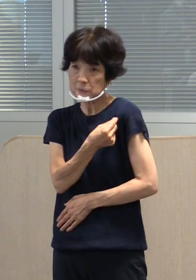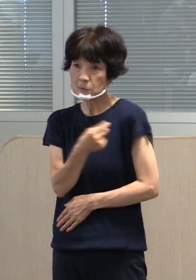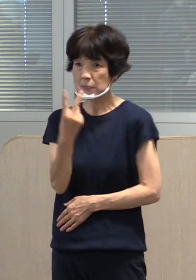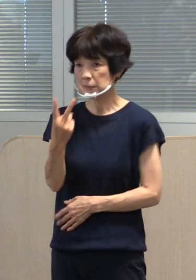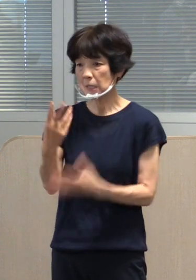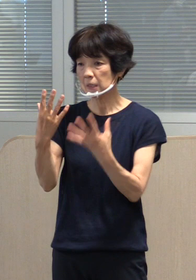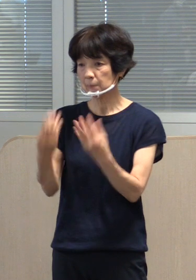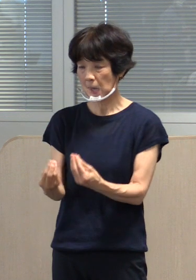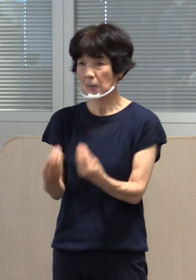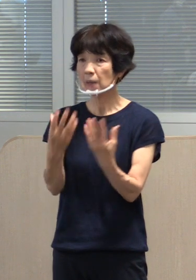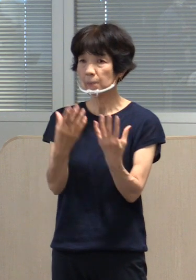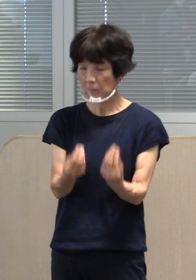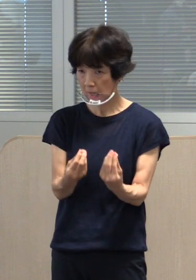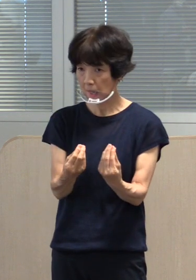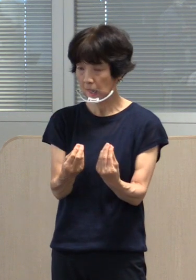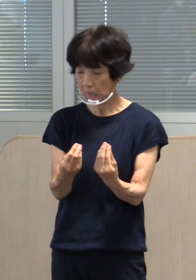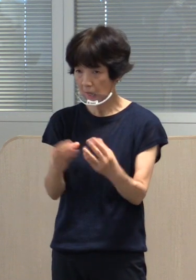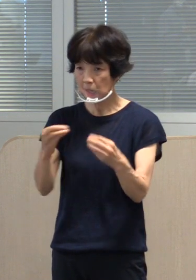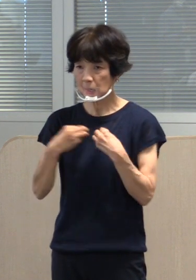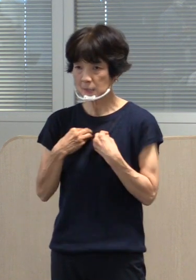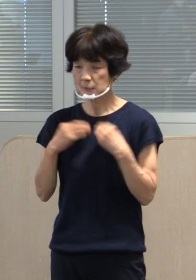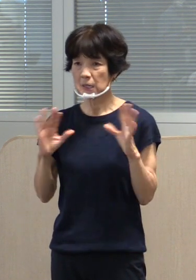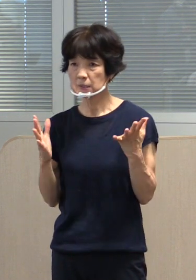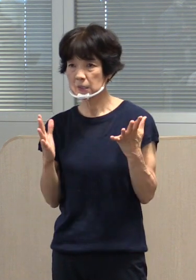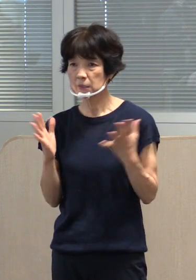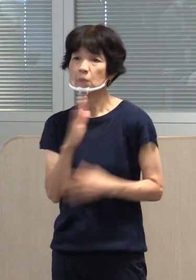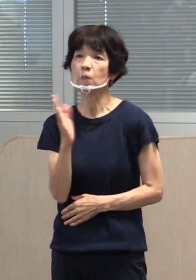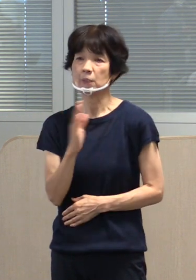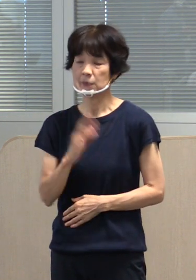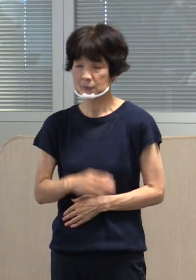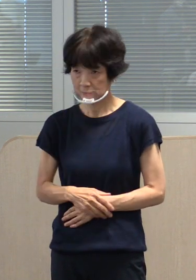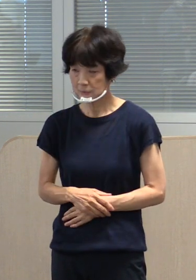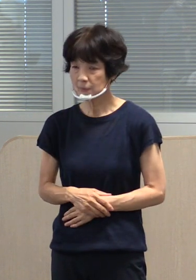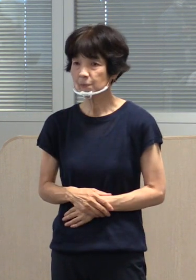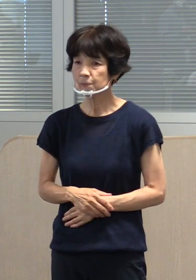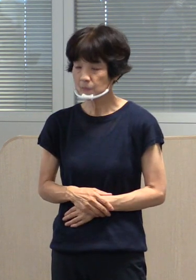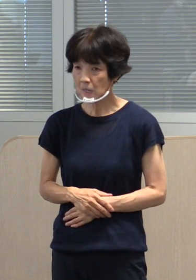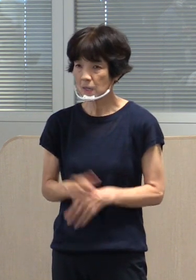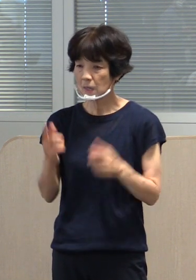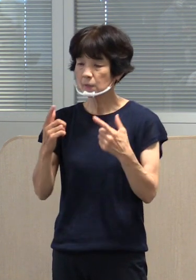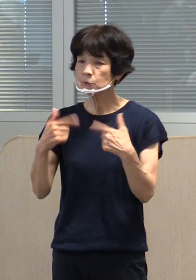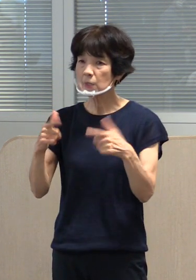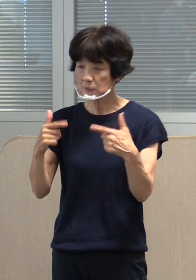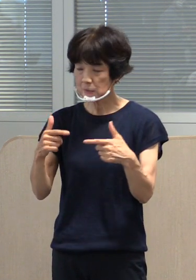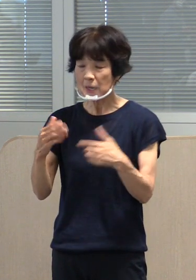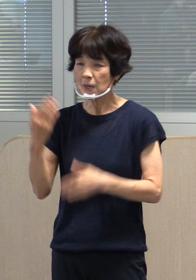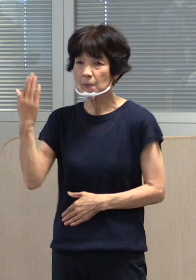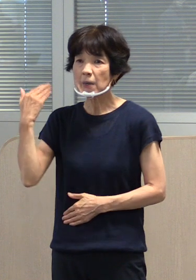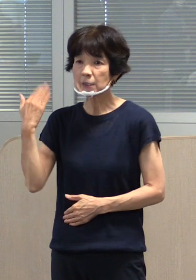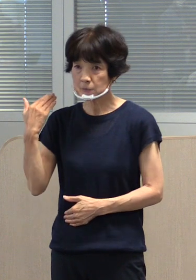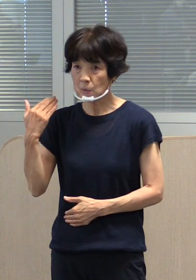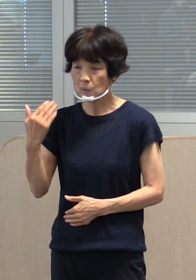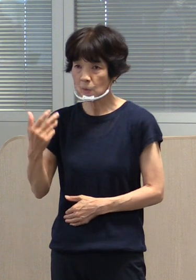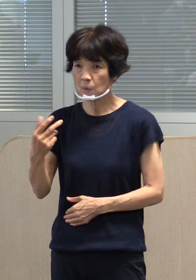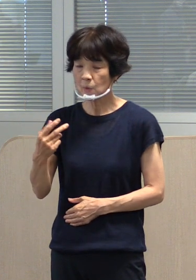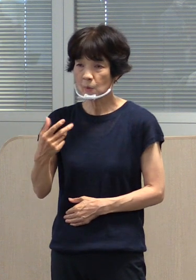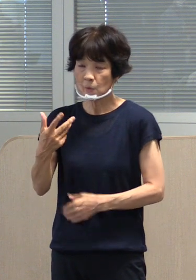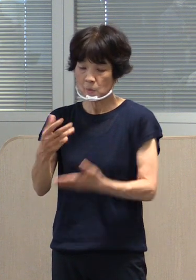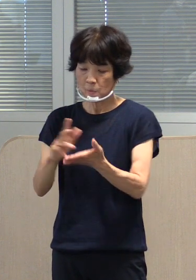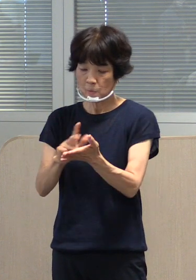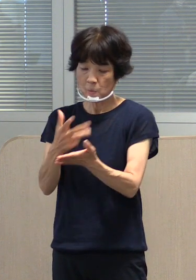種して感染がしないということではございません。すでに県内でも2回接種した